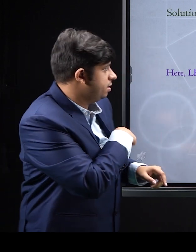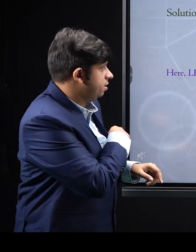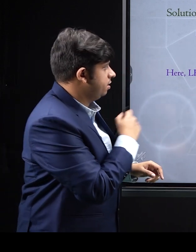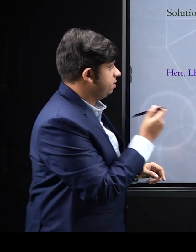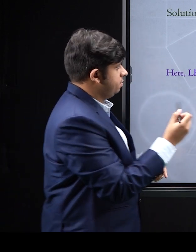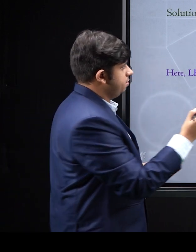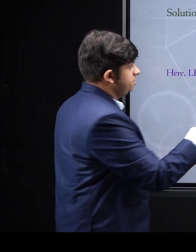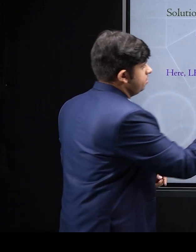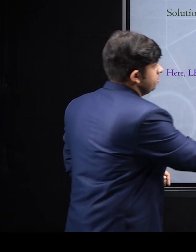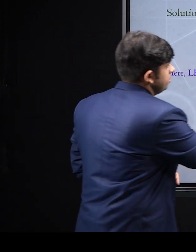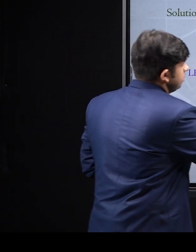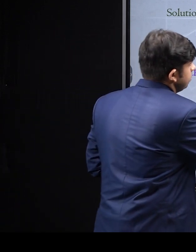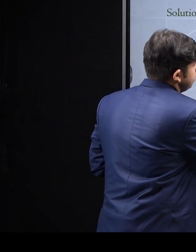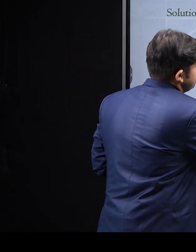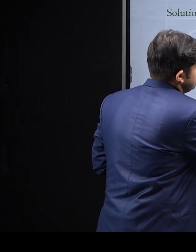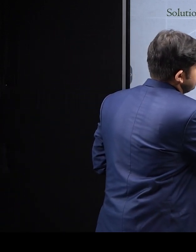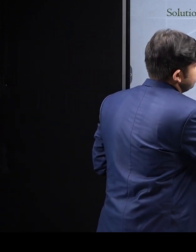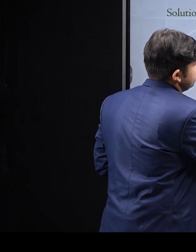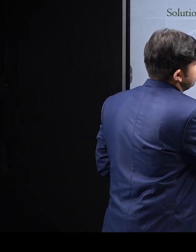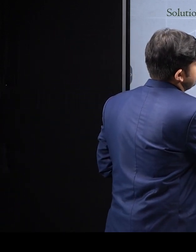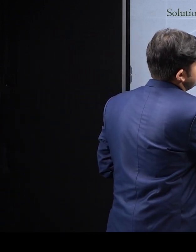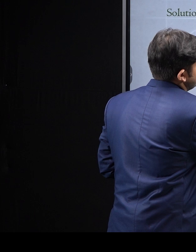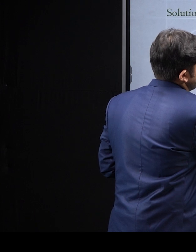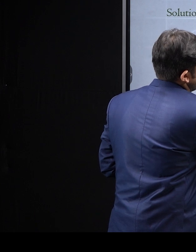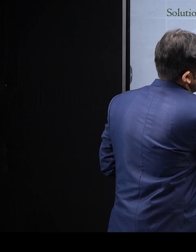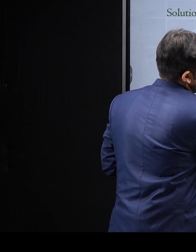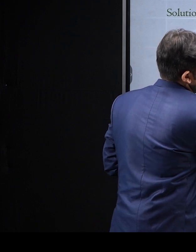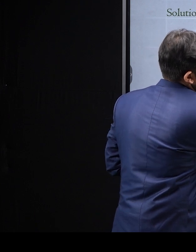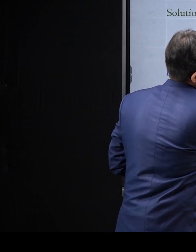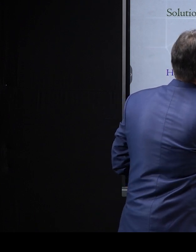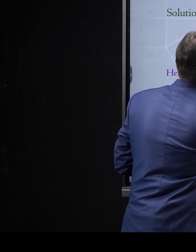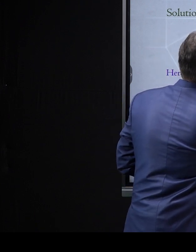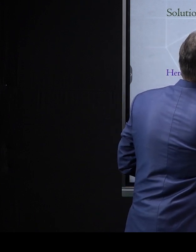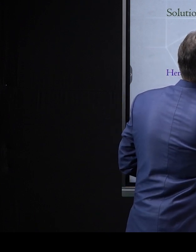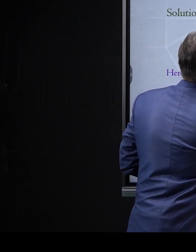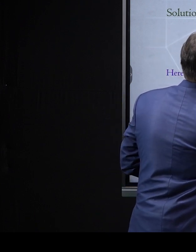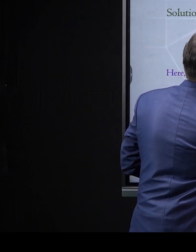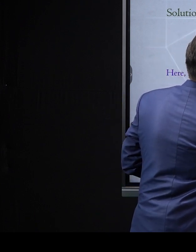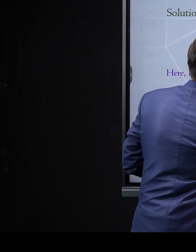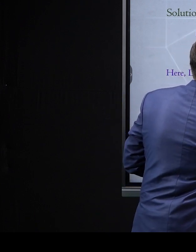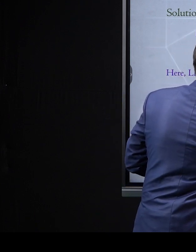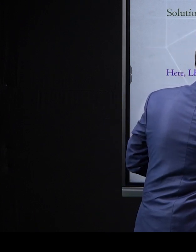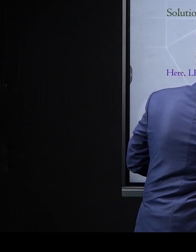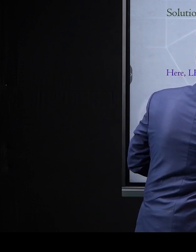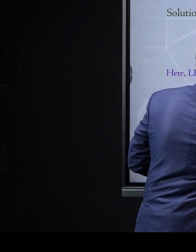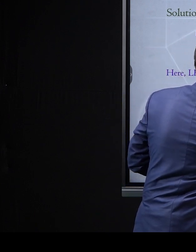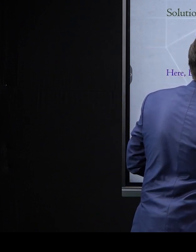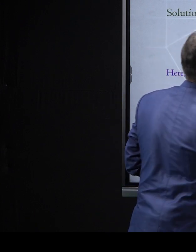ఇంటూ x మైనస్ 1 ప్లస్ 3 x స్క్వేర్ మైనస్ x ప్లస్